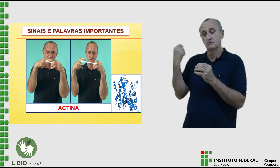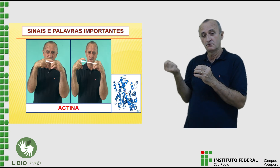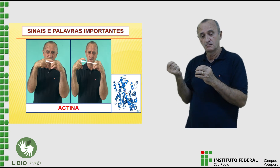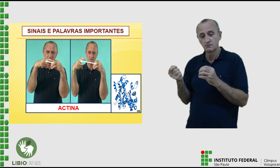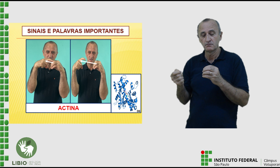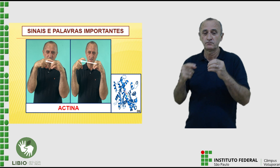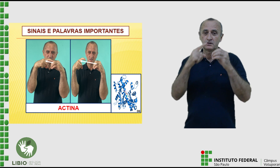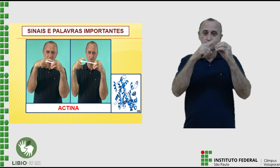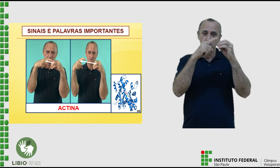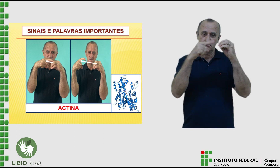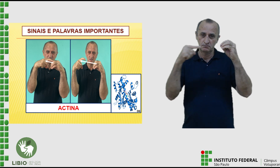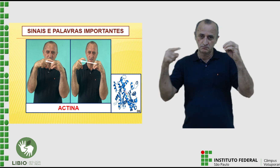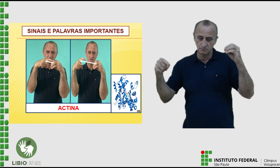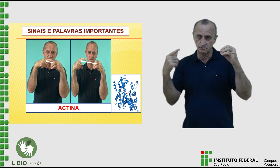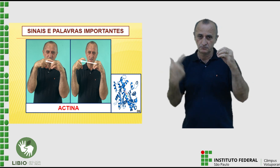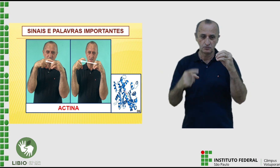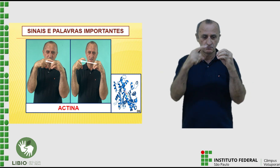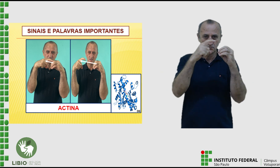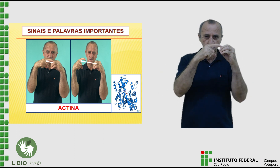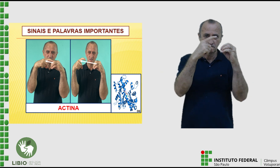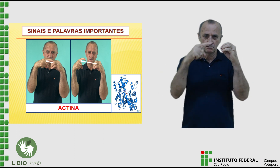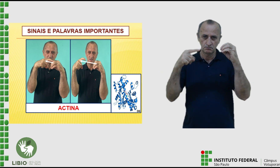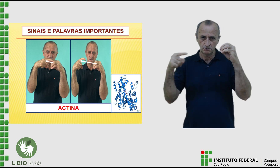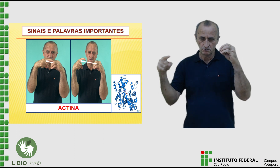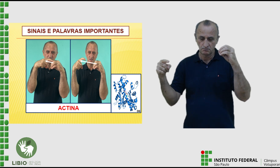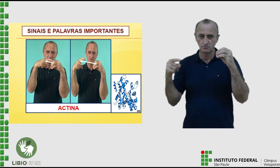Sinal actina. Actina.